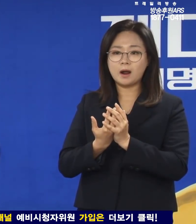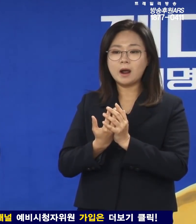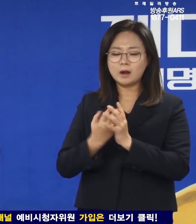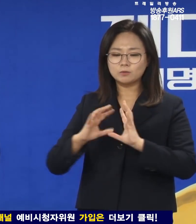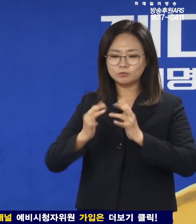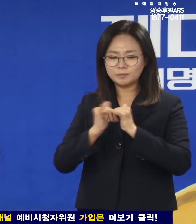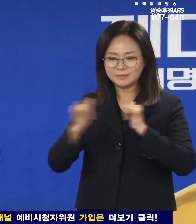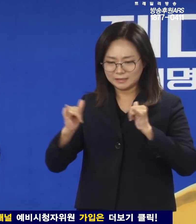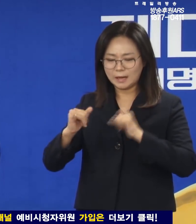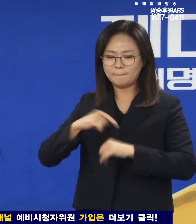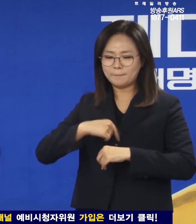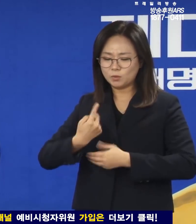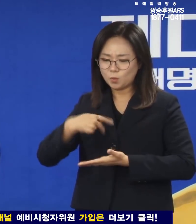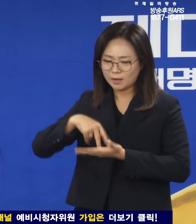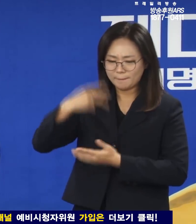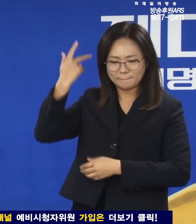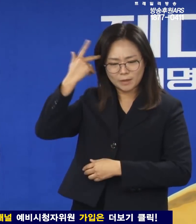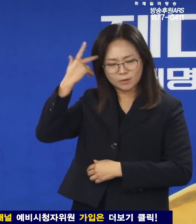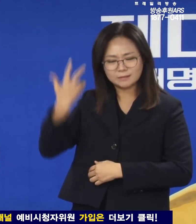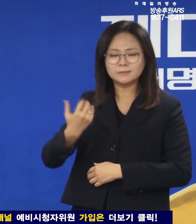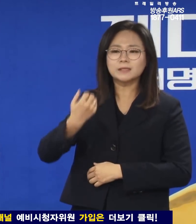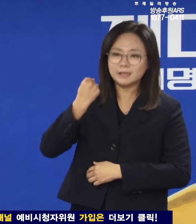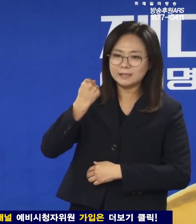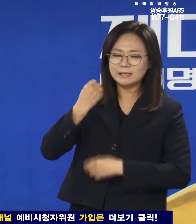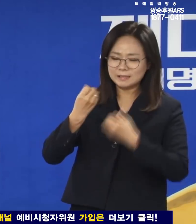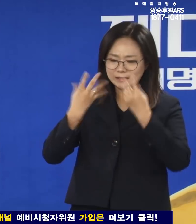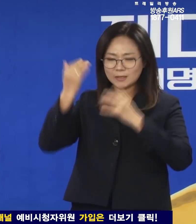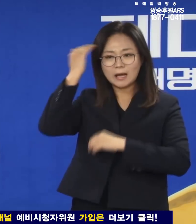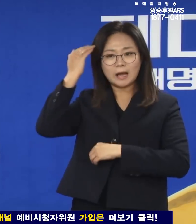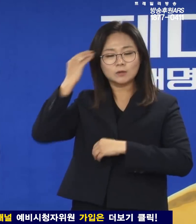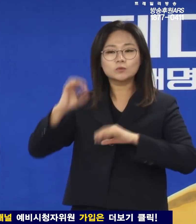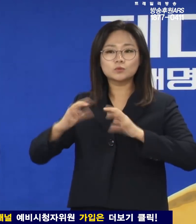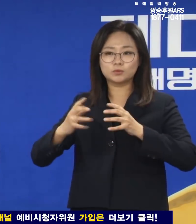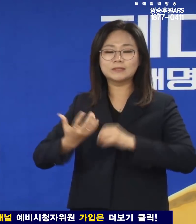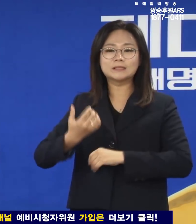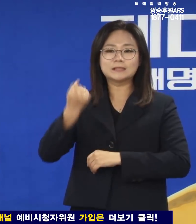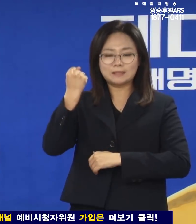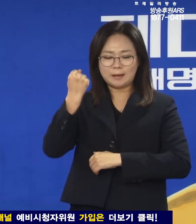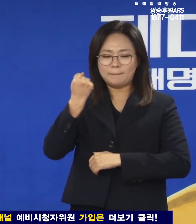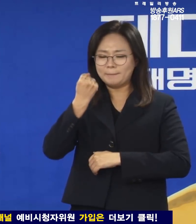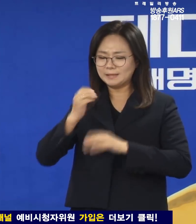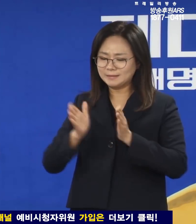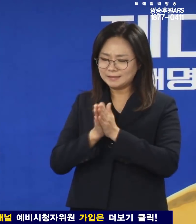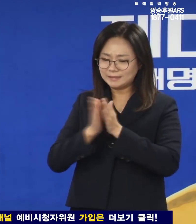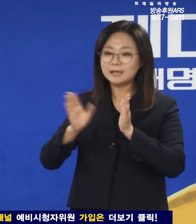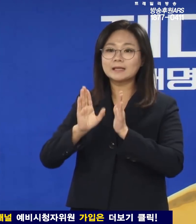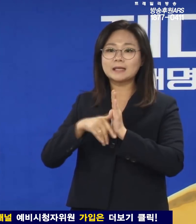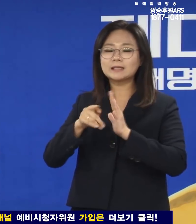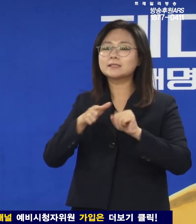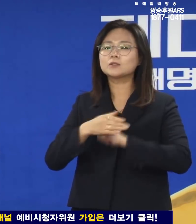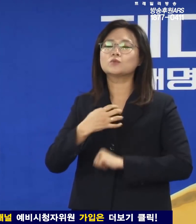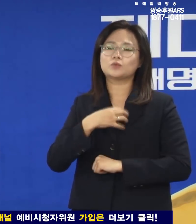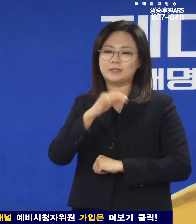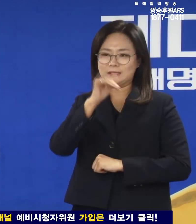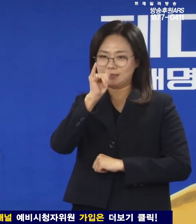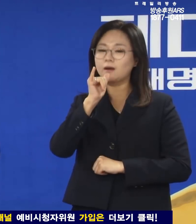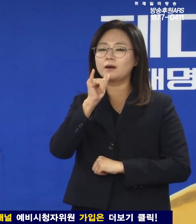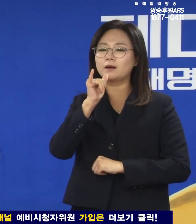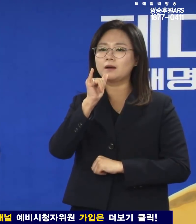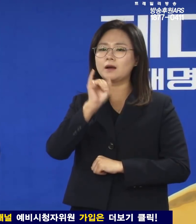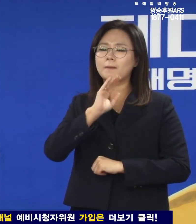선열의 독립정신과 희생을 되새기며 새로운 대한민국으로 도약해야 할 때 이런 우려를 해야